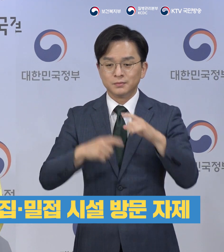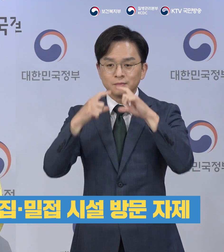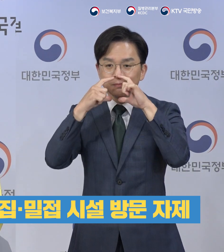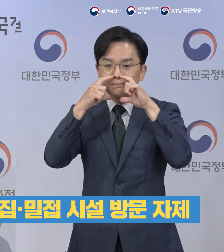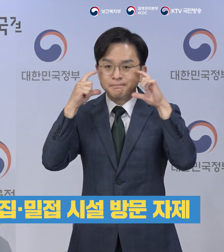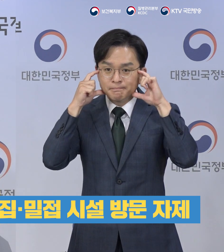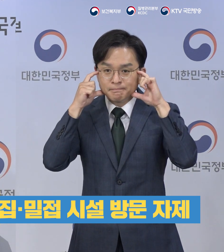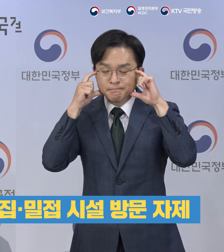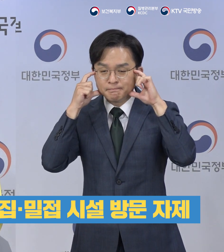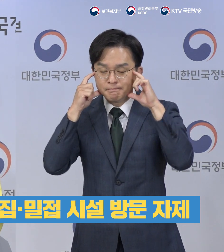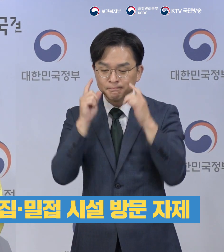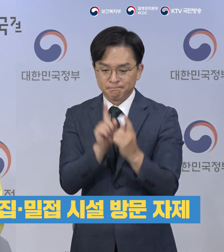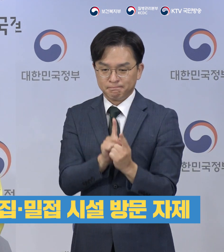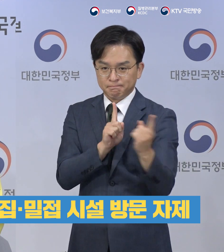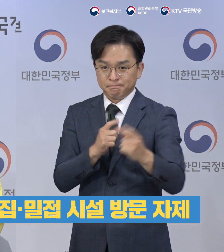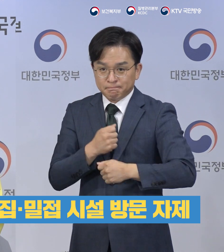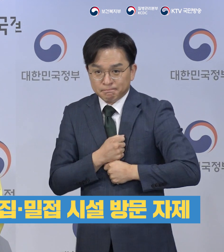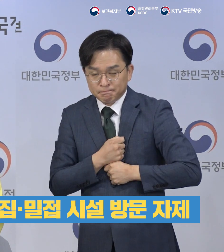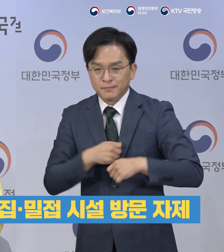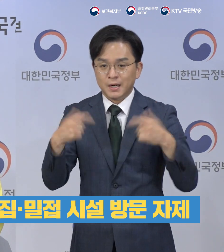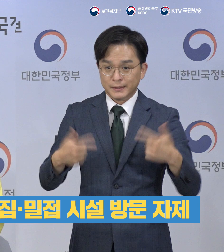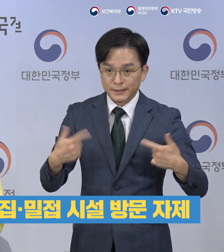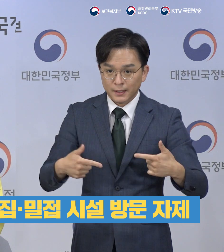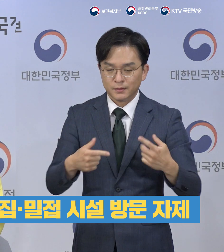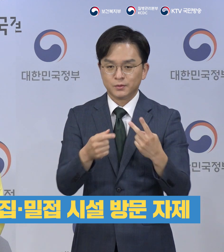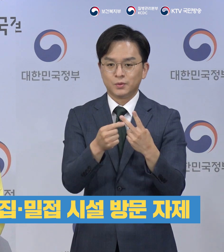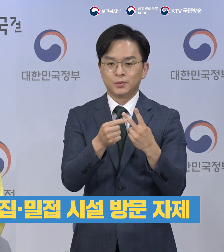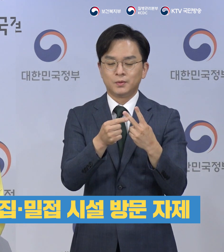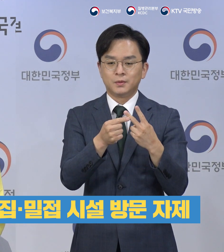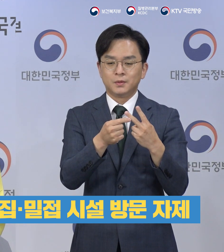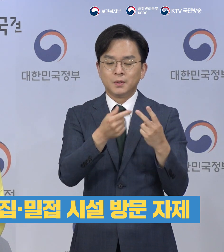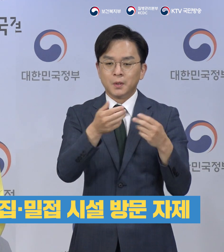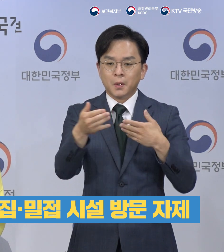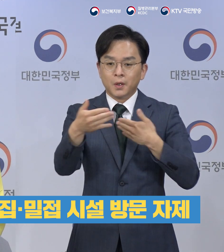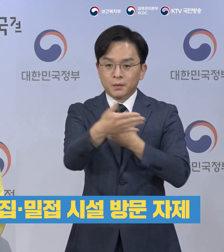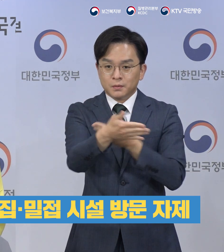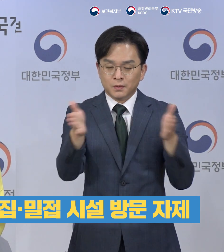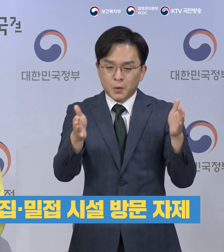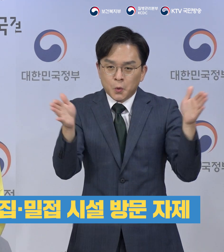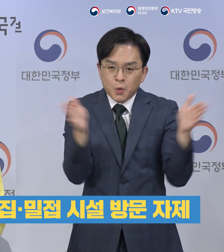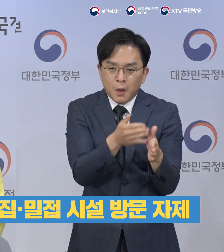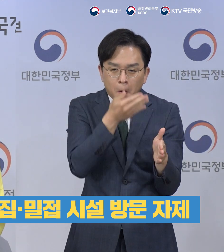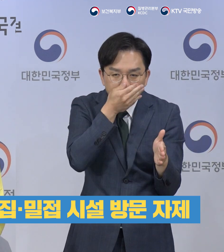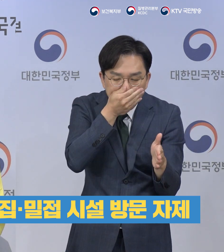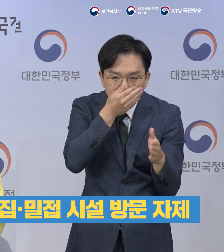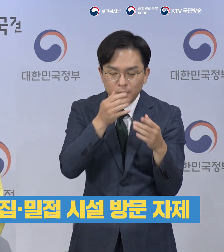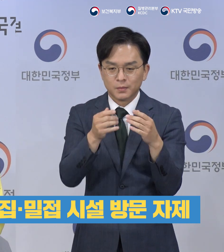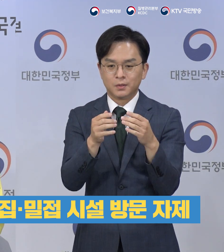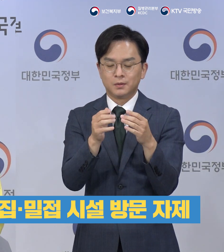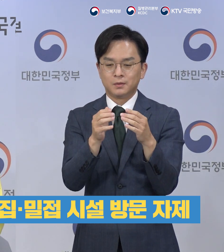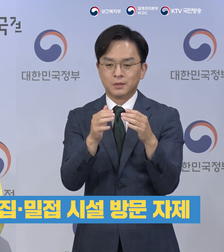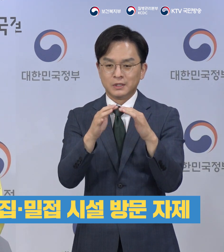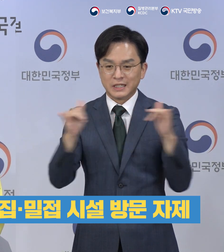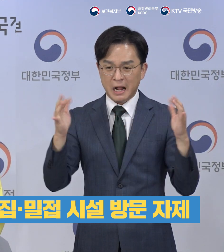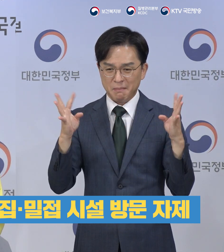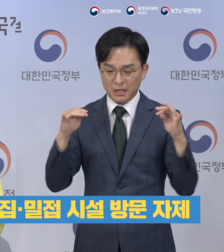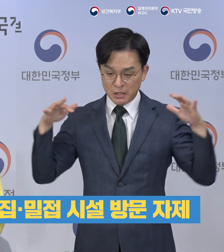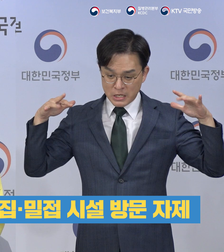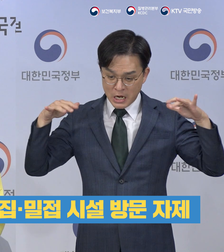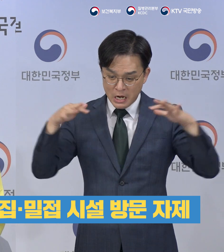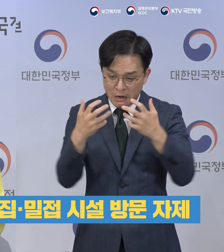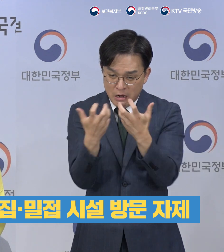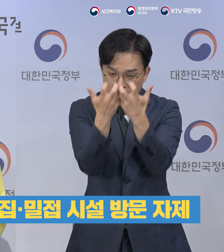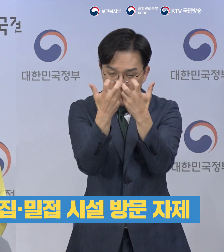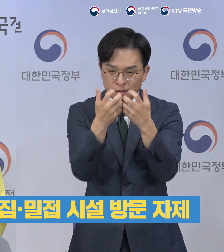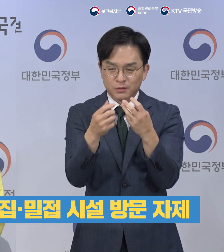국민 여러분들께서 마스크 착용, 거리두기 등의 방역 수칙을 지키고 밀폐, 밀집,